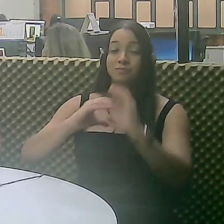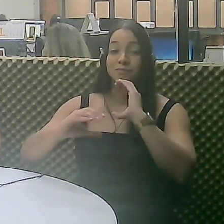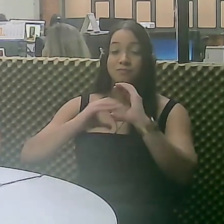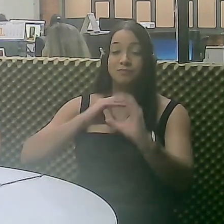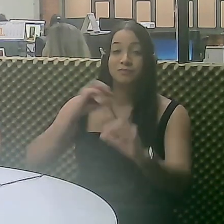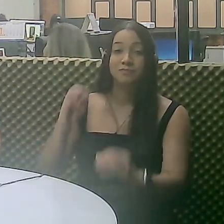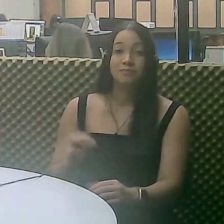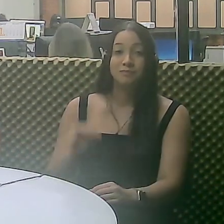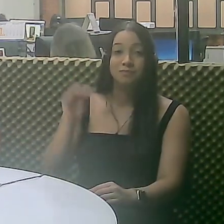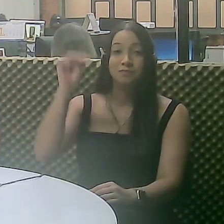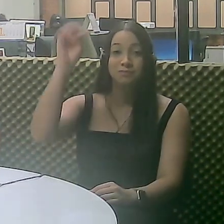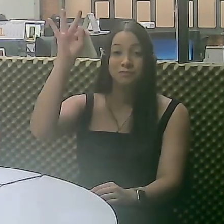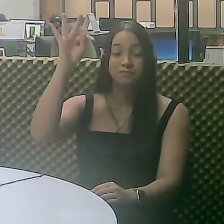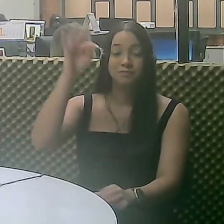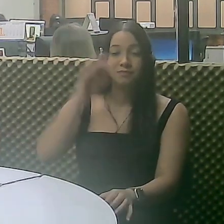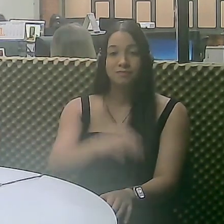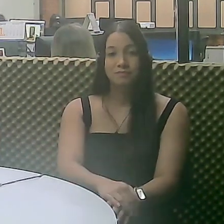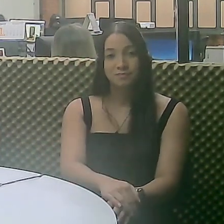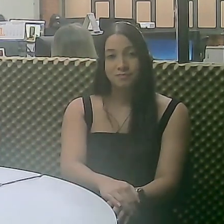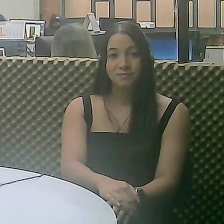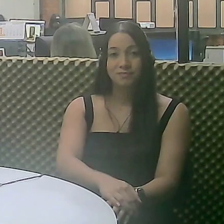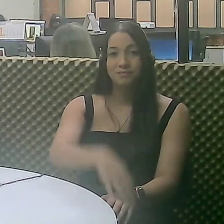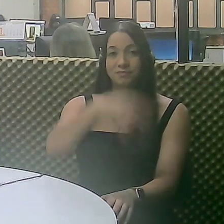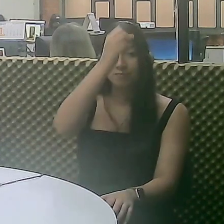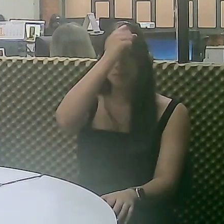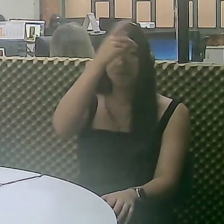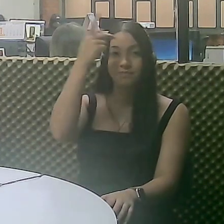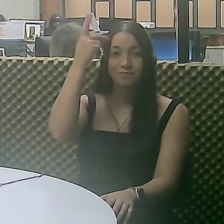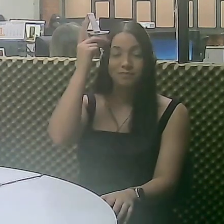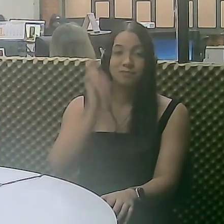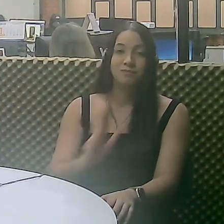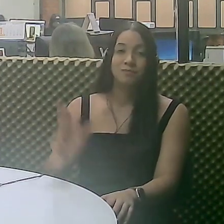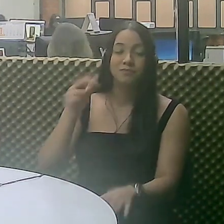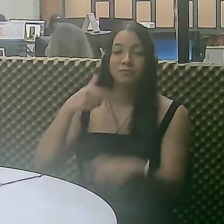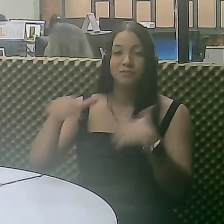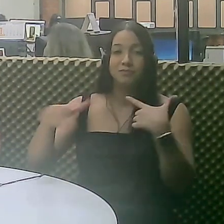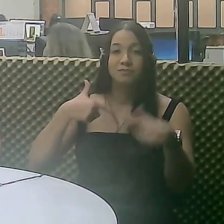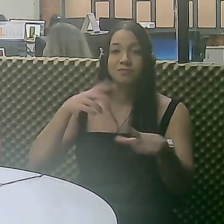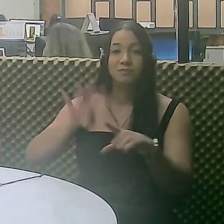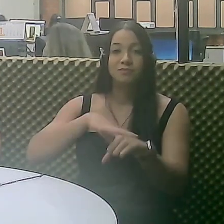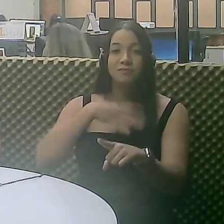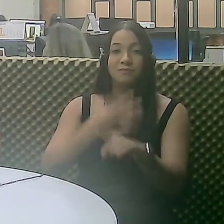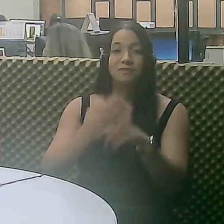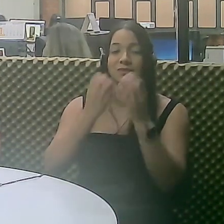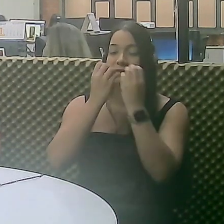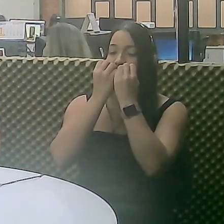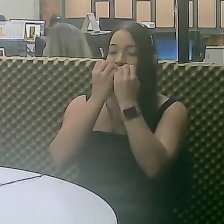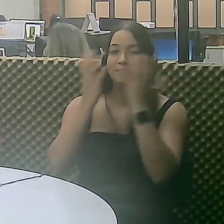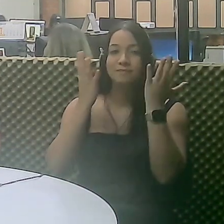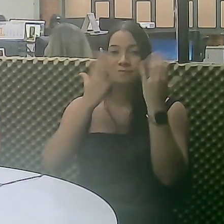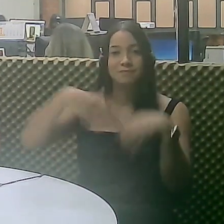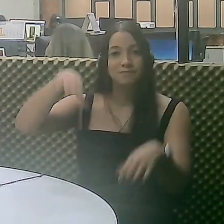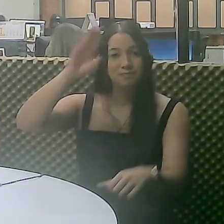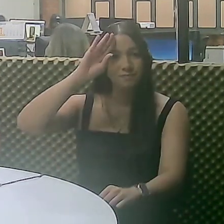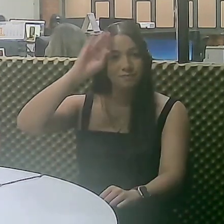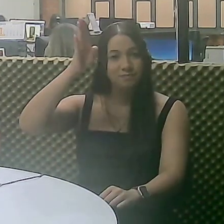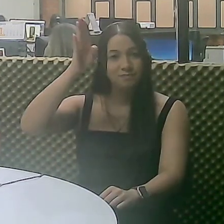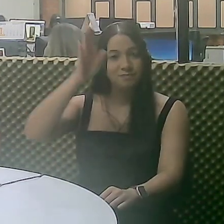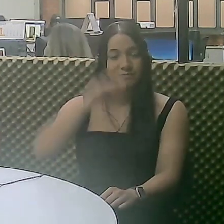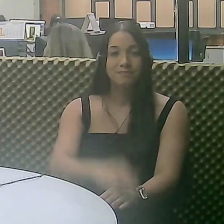Governo e Comunicação, Marco Túlio de Castro Kalimann. Prefeitura de Uberlândia. Fazer mais, fazer